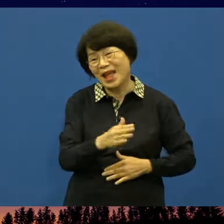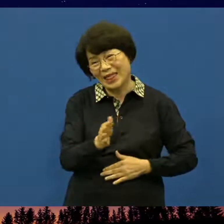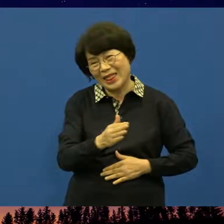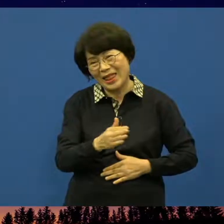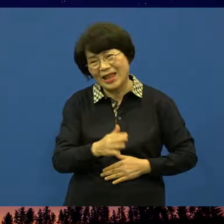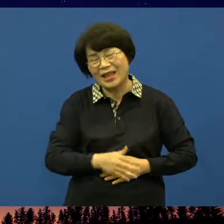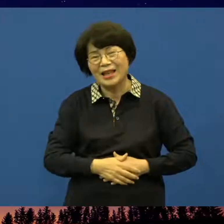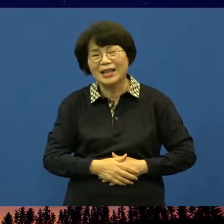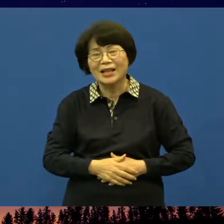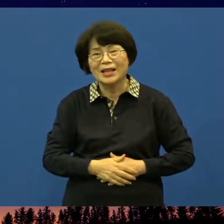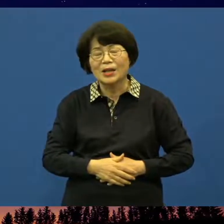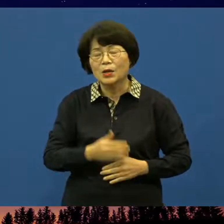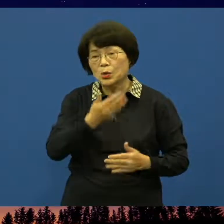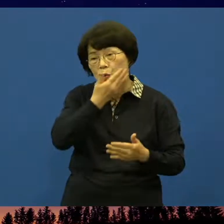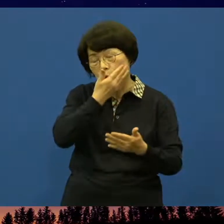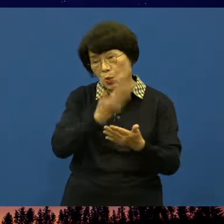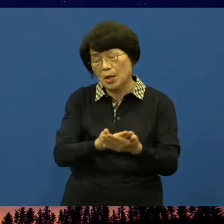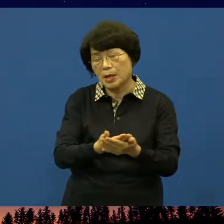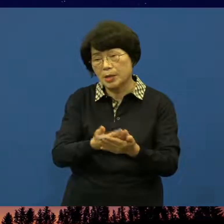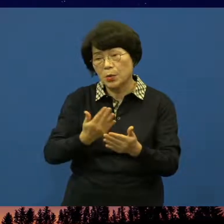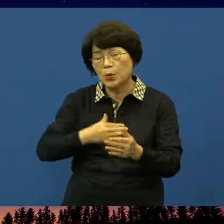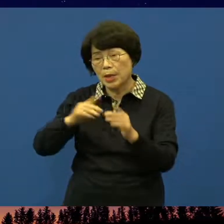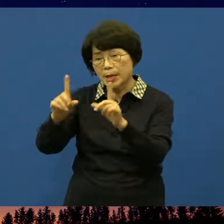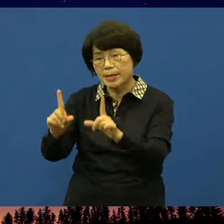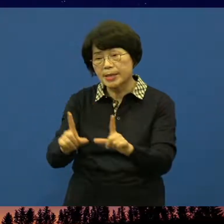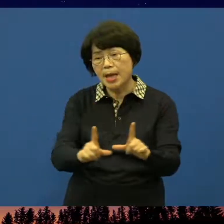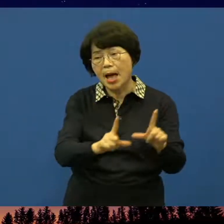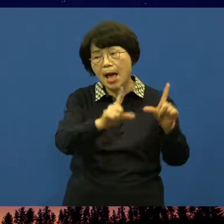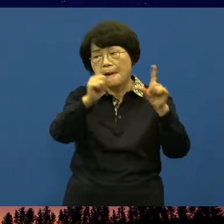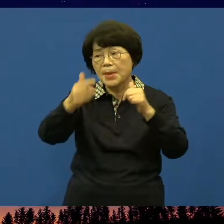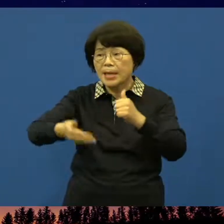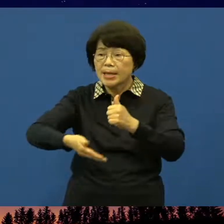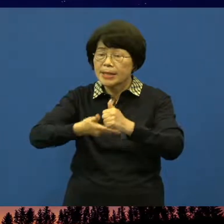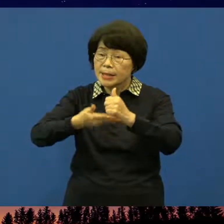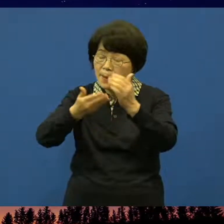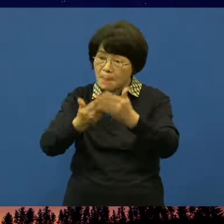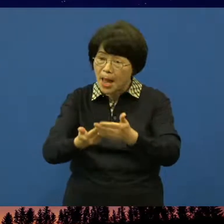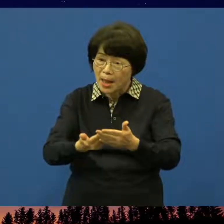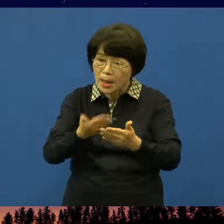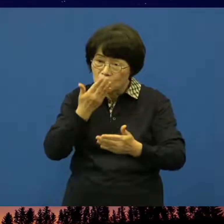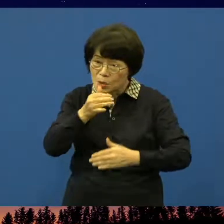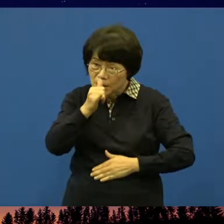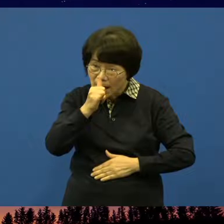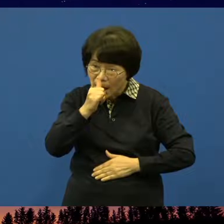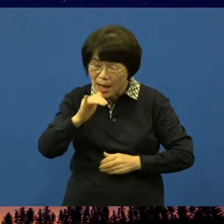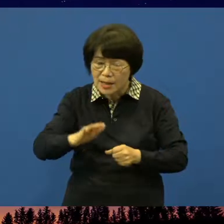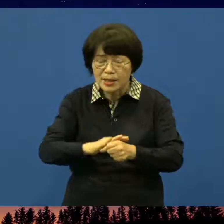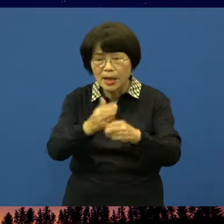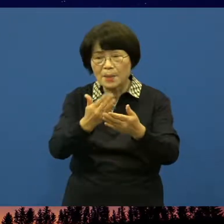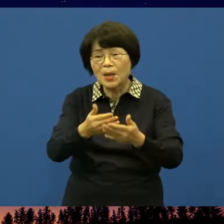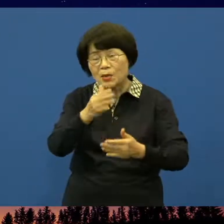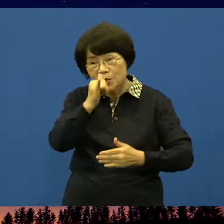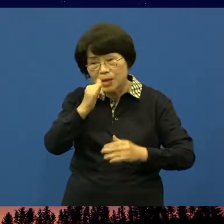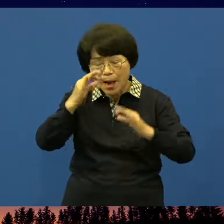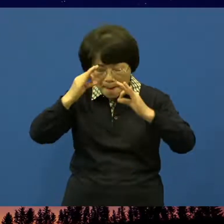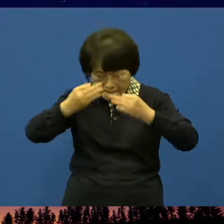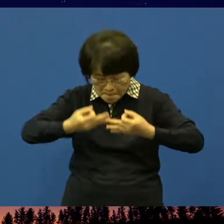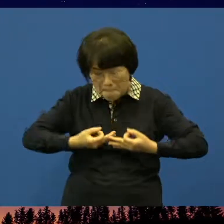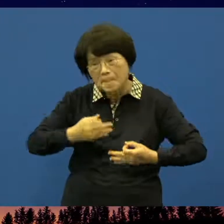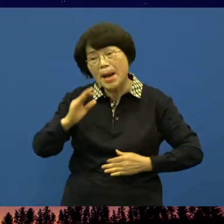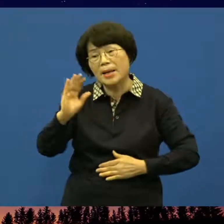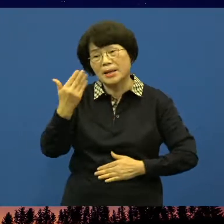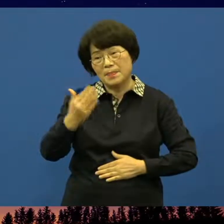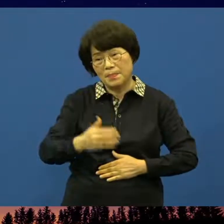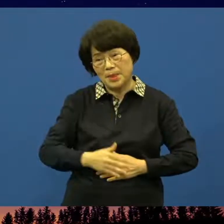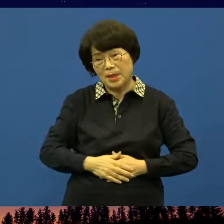중요한 것은 우리의 삶이 칭찬을 받을 만한가, 사랑받을 만한가, 늘